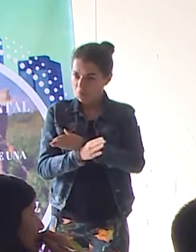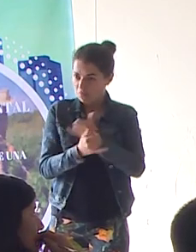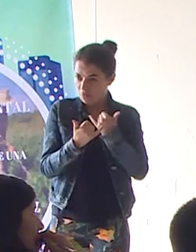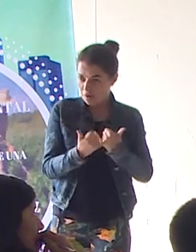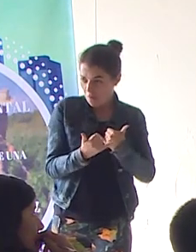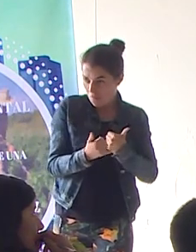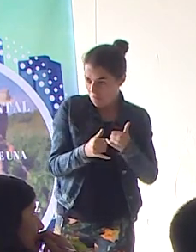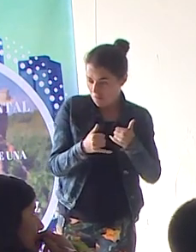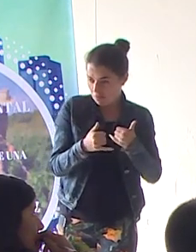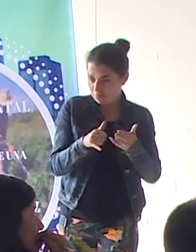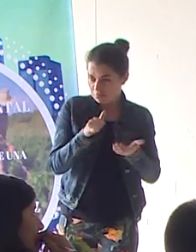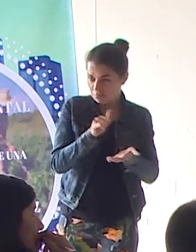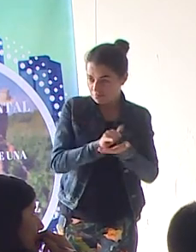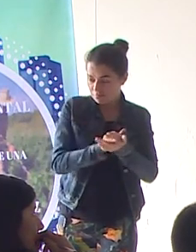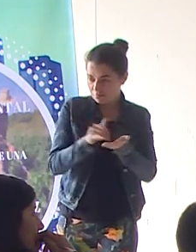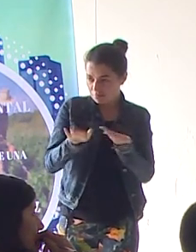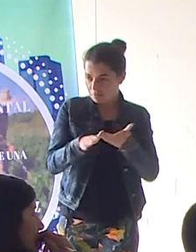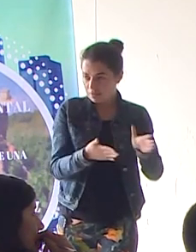sé